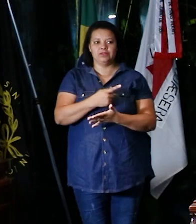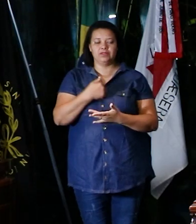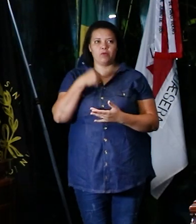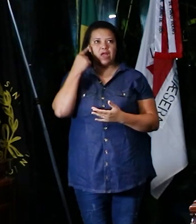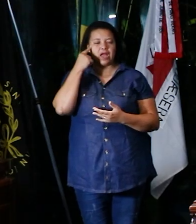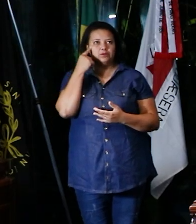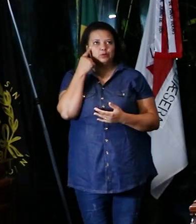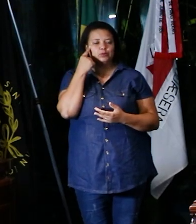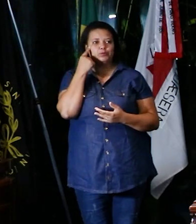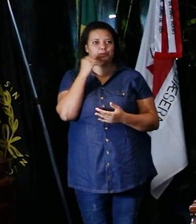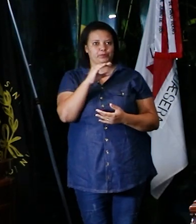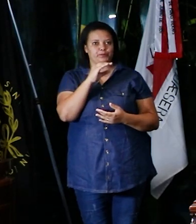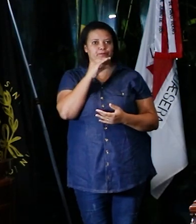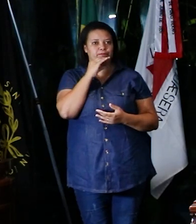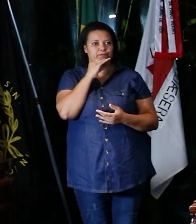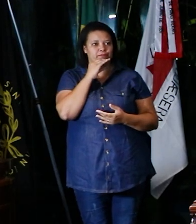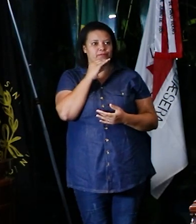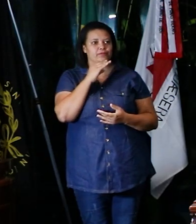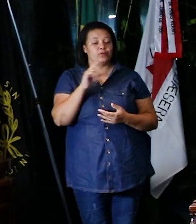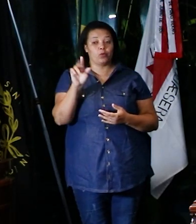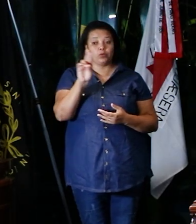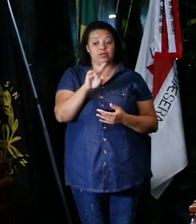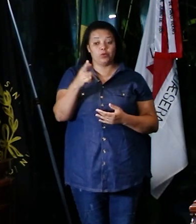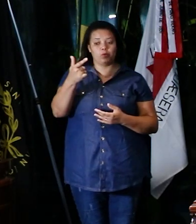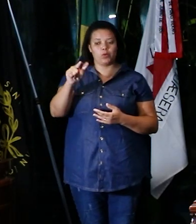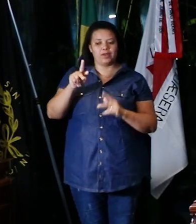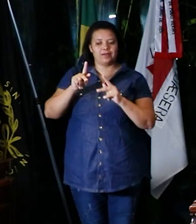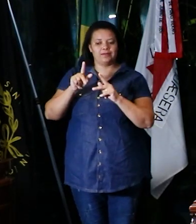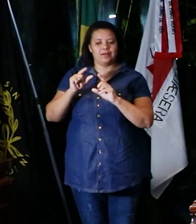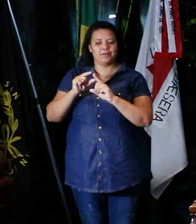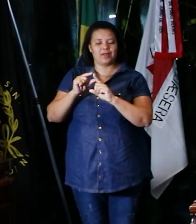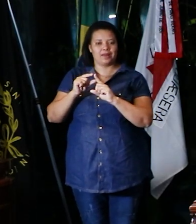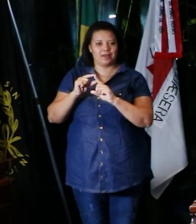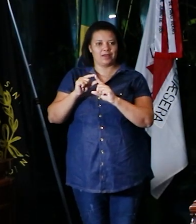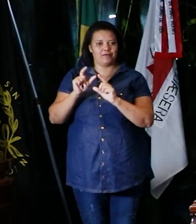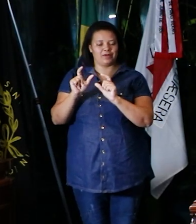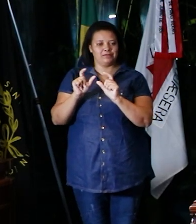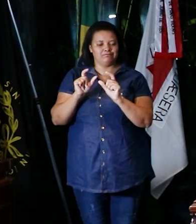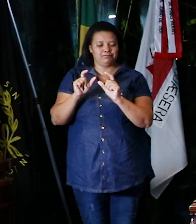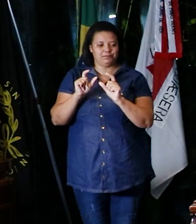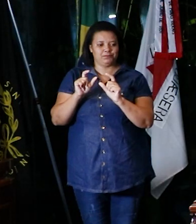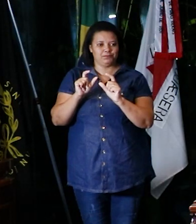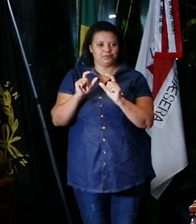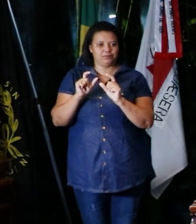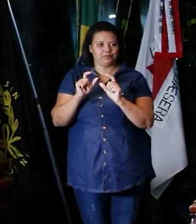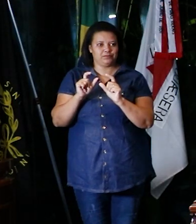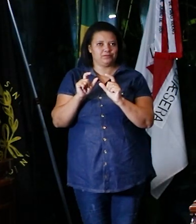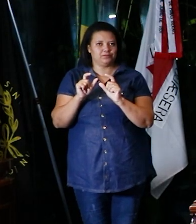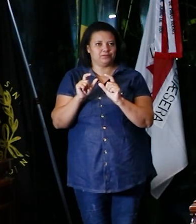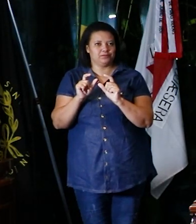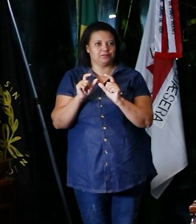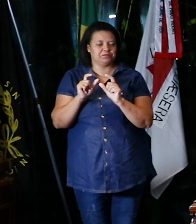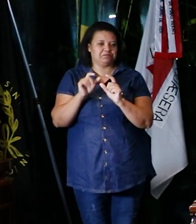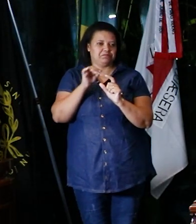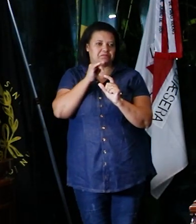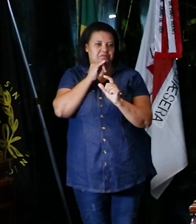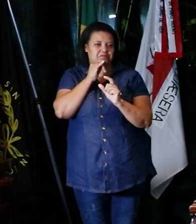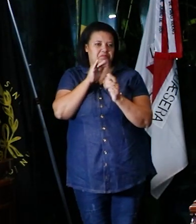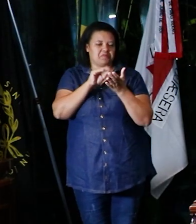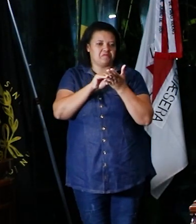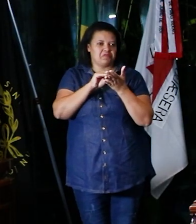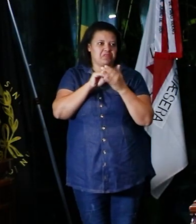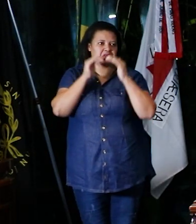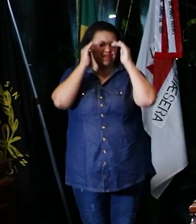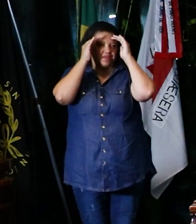que, usando outra palavra, outra expressão que não insubordinação mental,